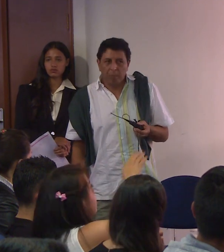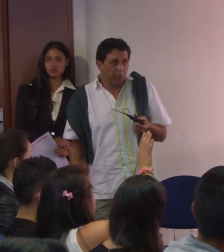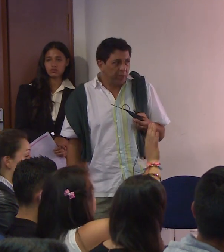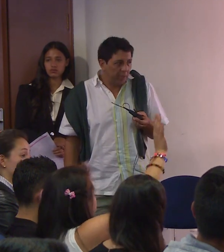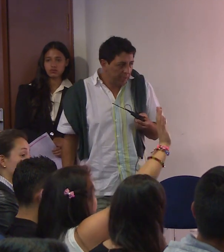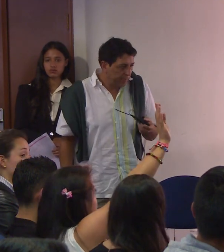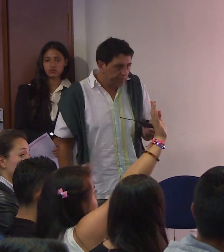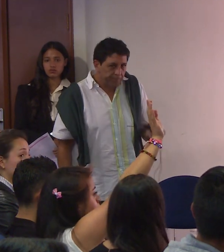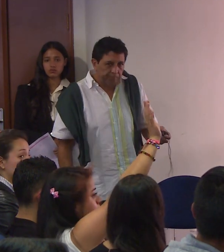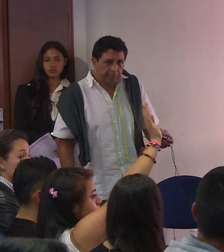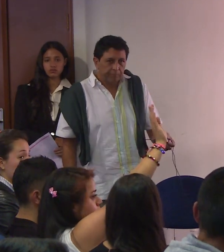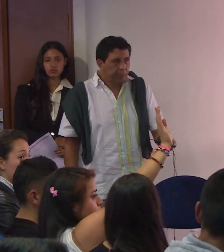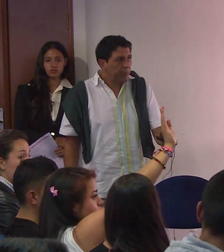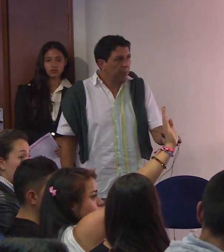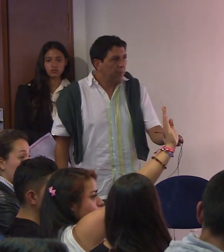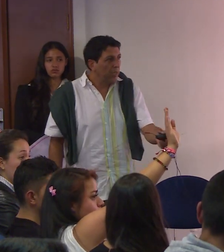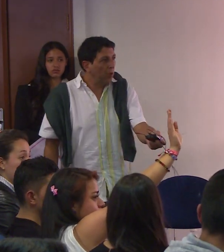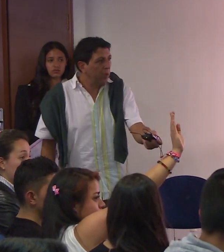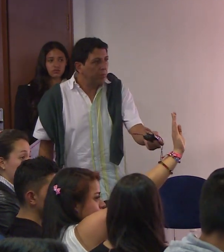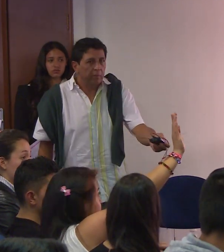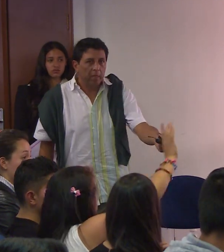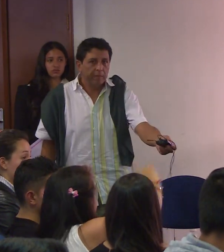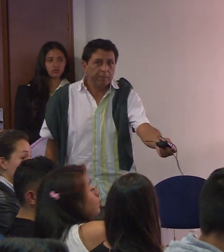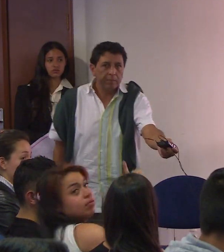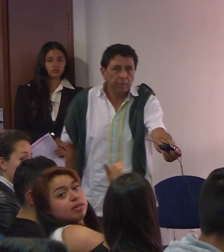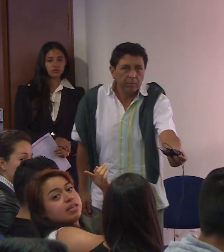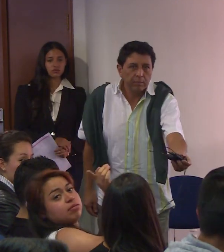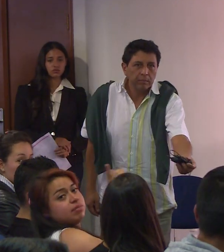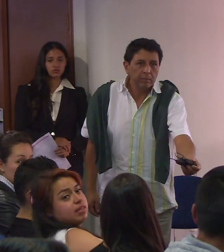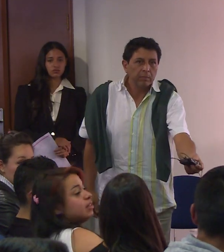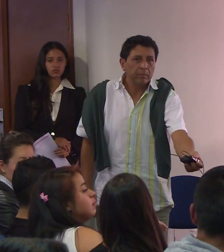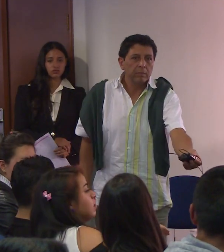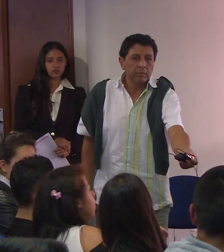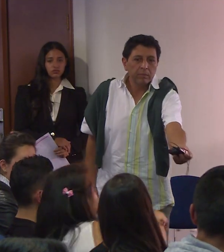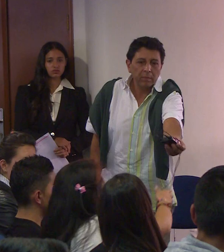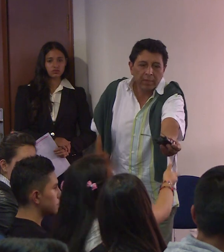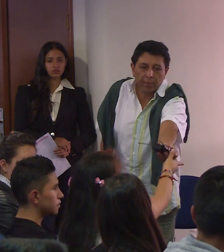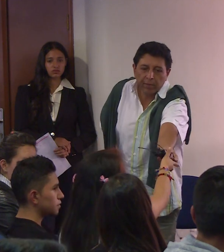de profesores. ¿Nicole? ¿Quién?